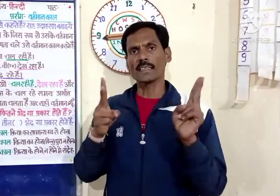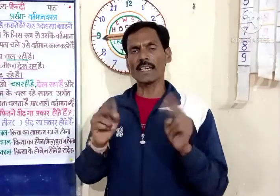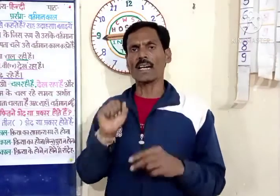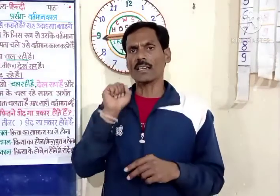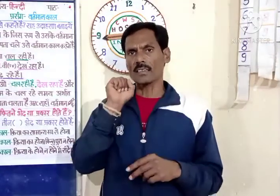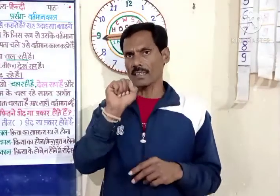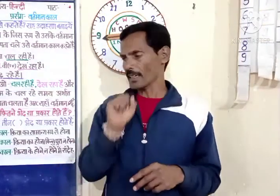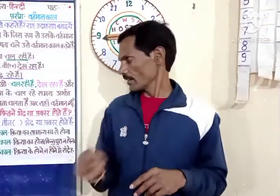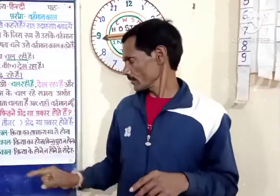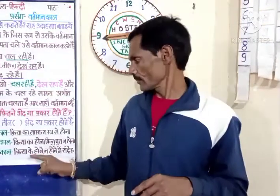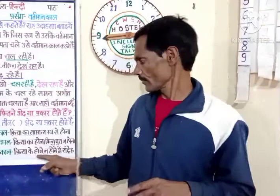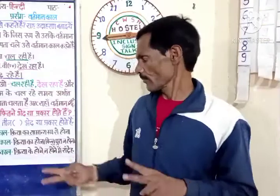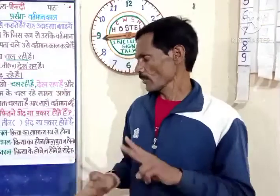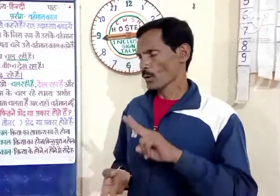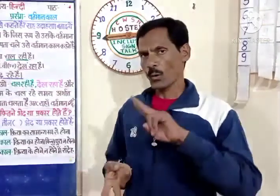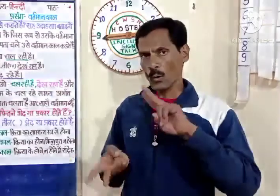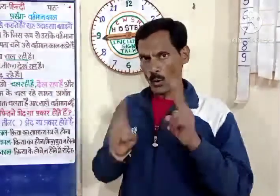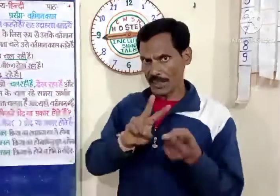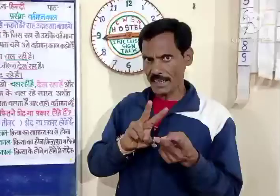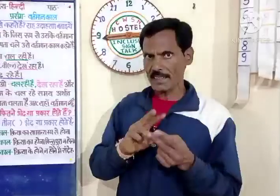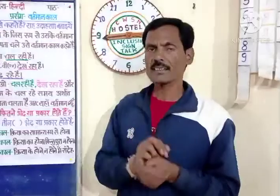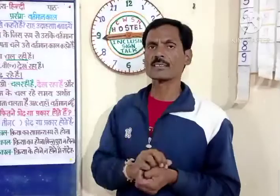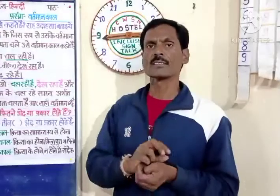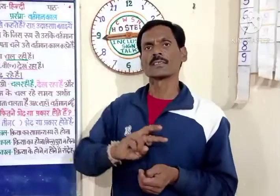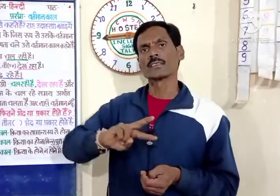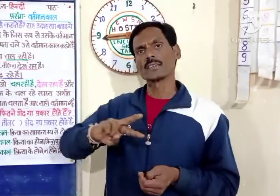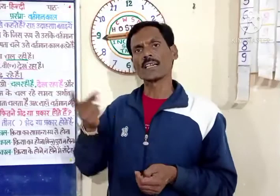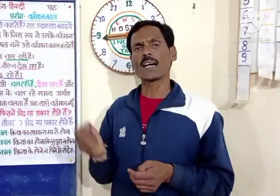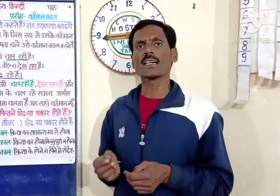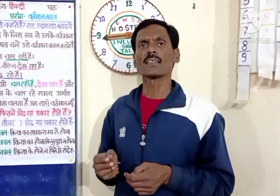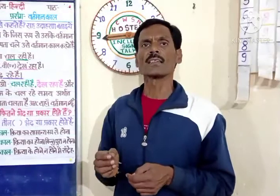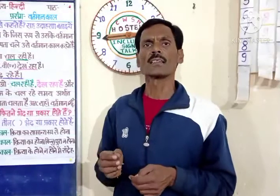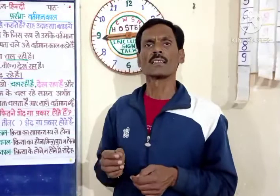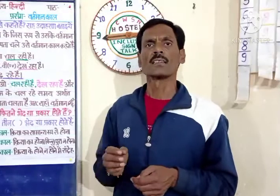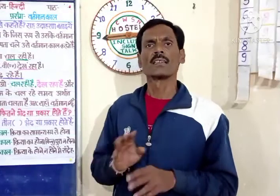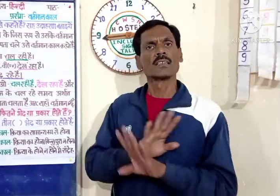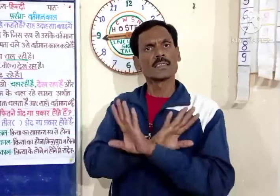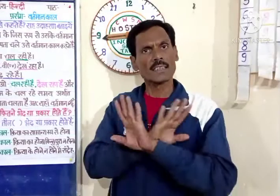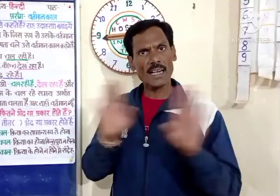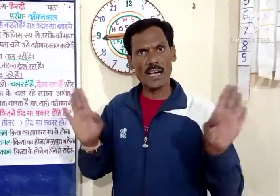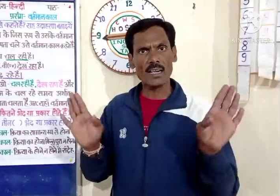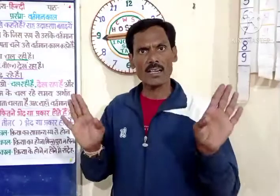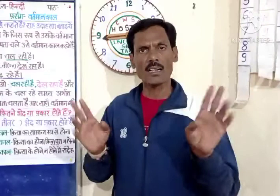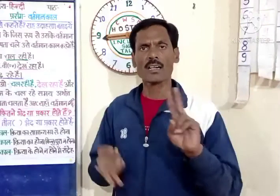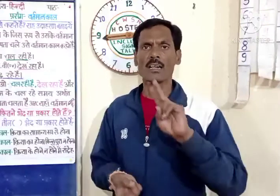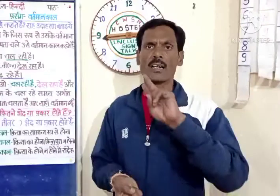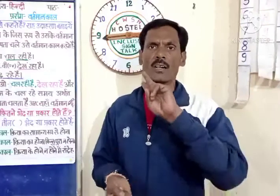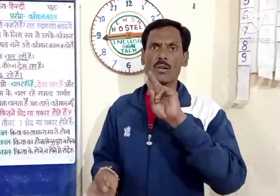क्रिया के होने या ना